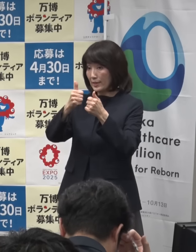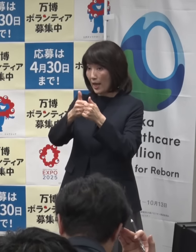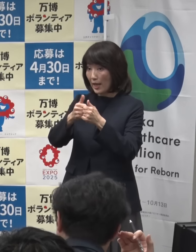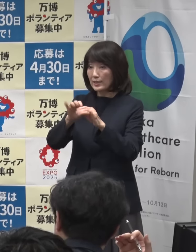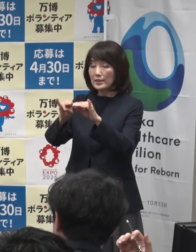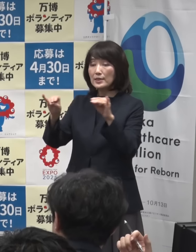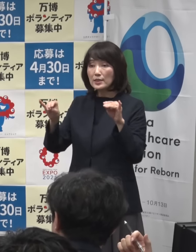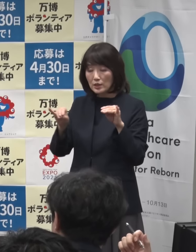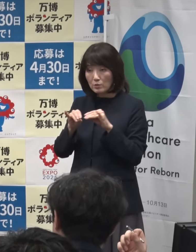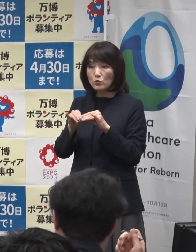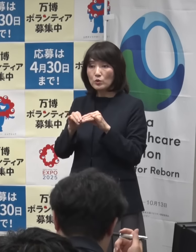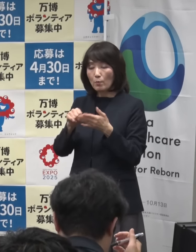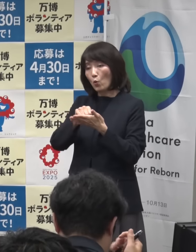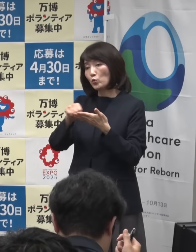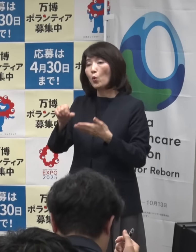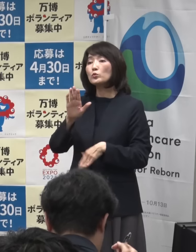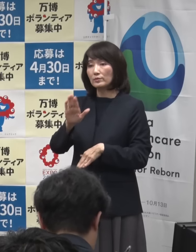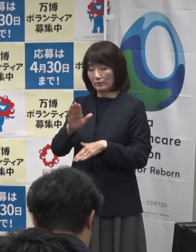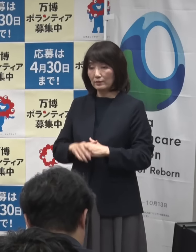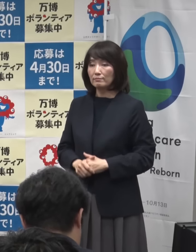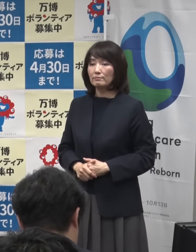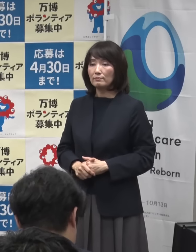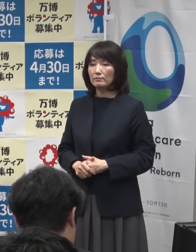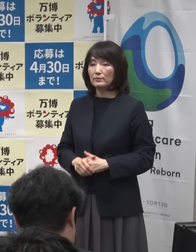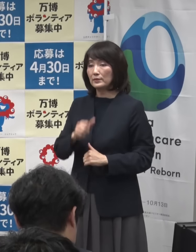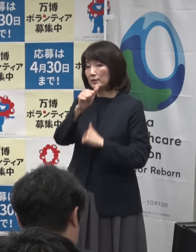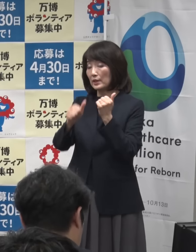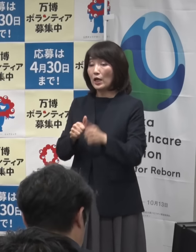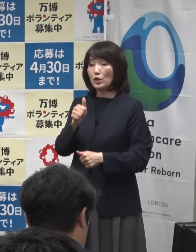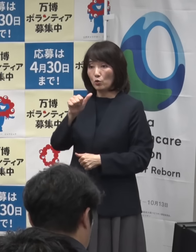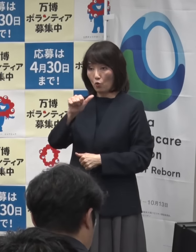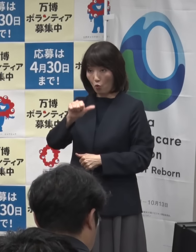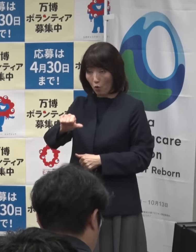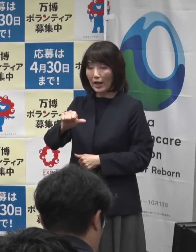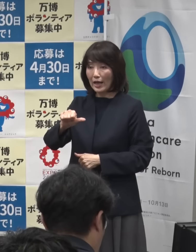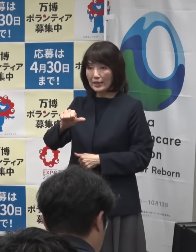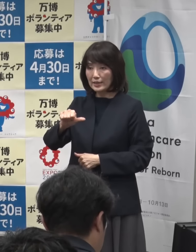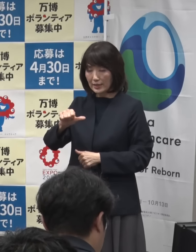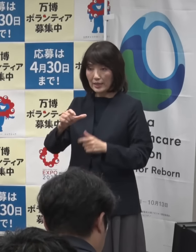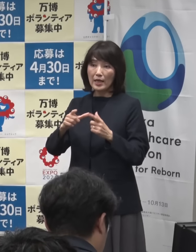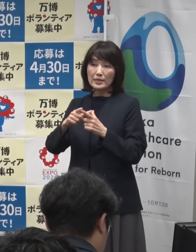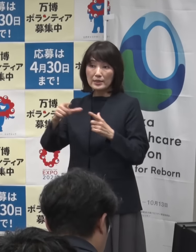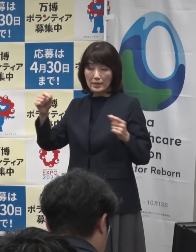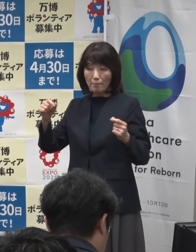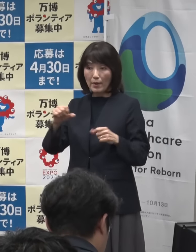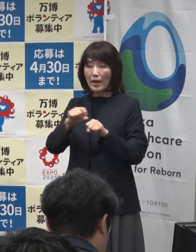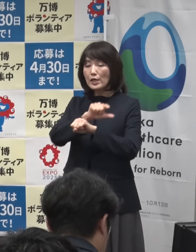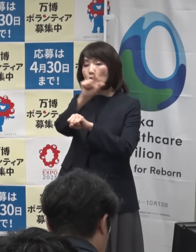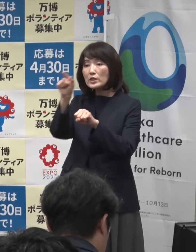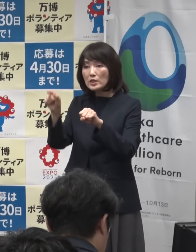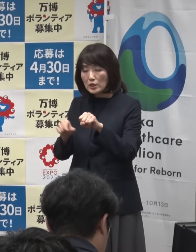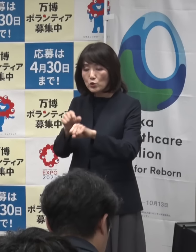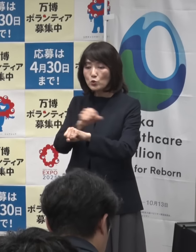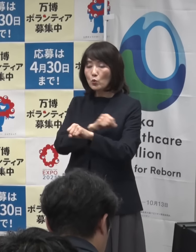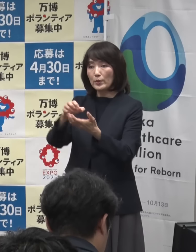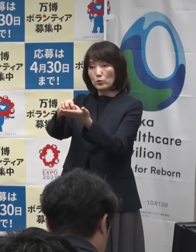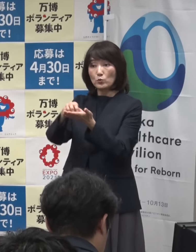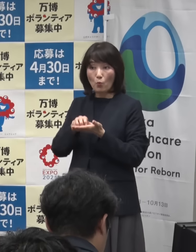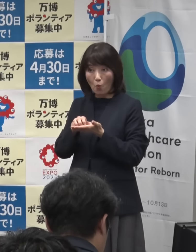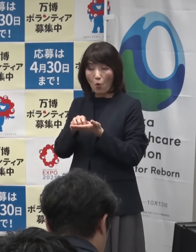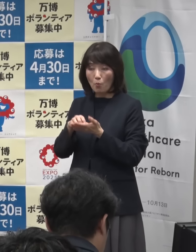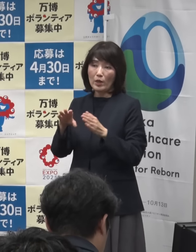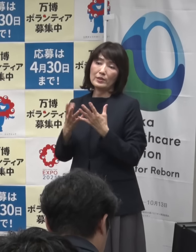られます。そして第5回ジャパン SDGs アワード特別賞も受賞をされておられる方々